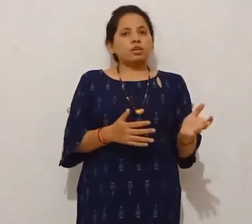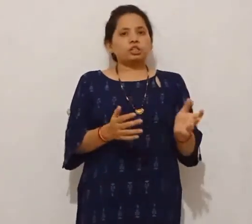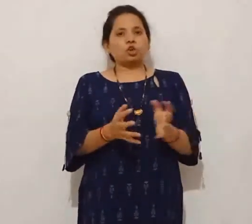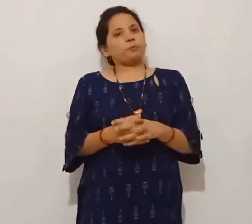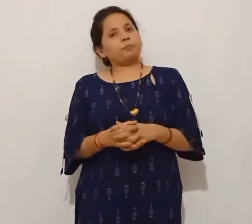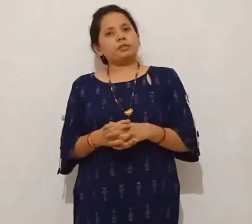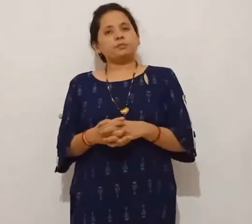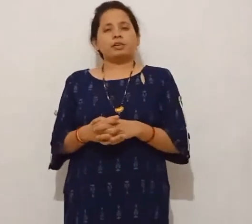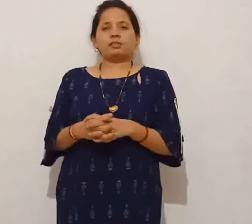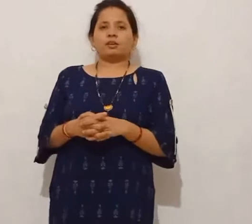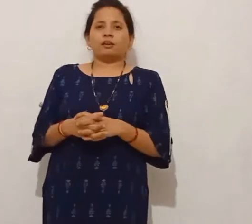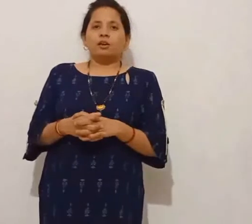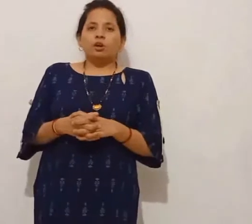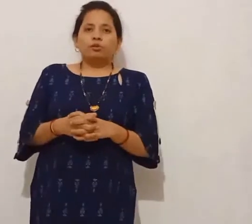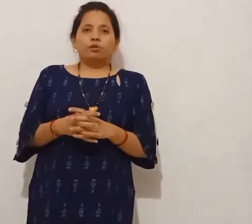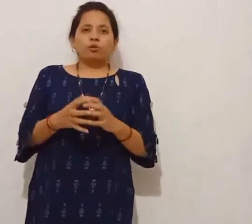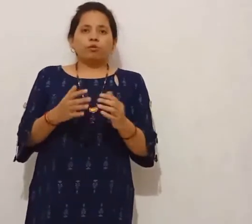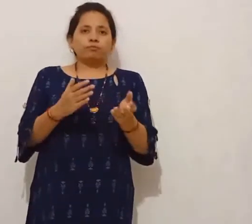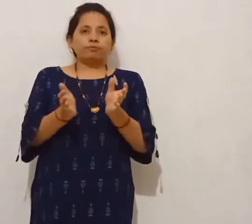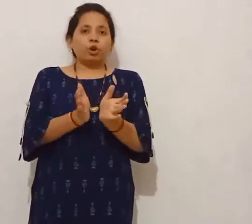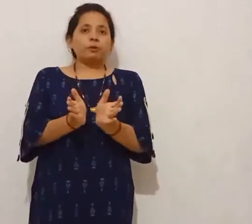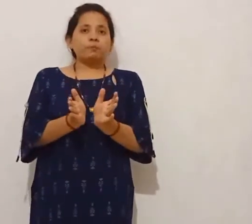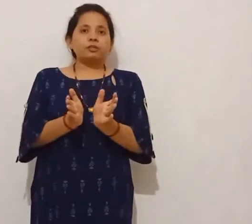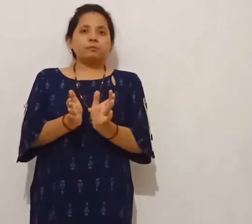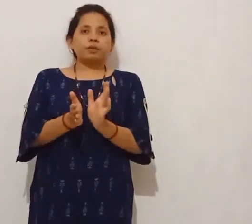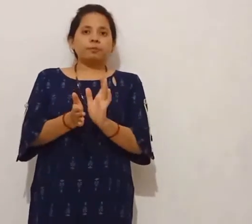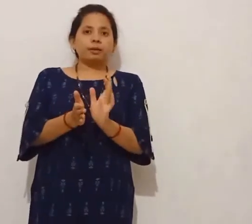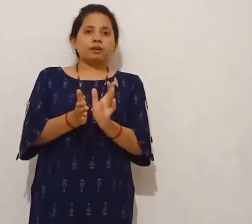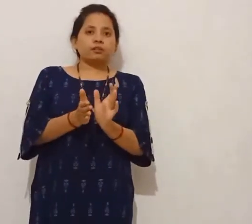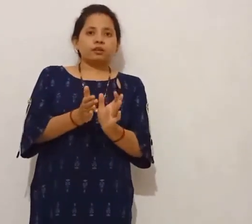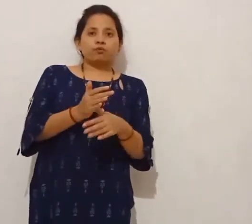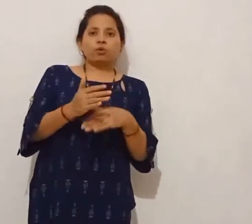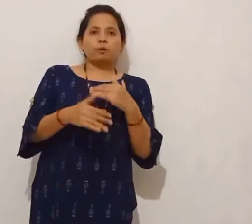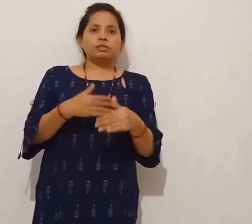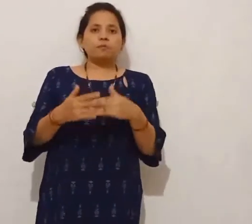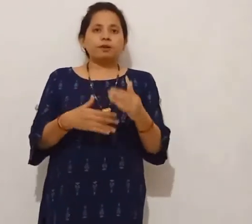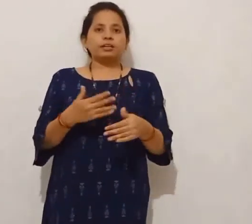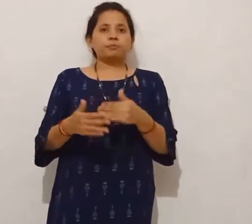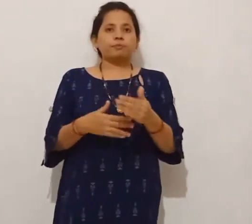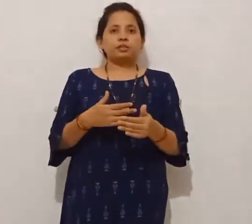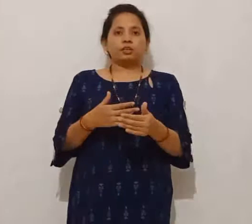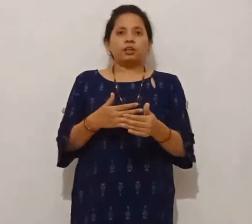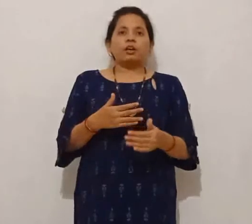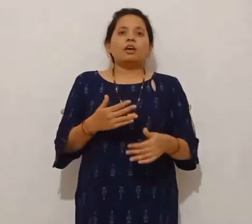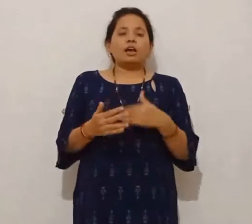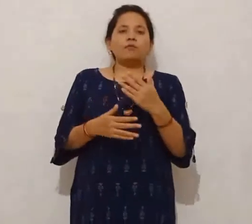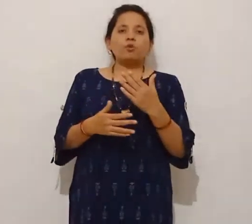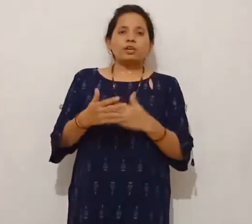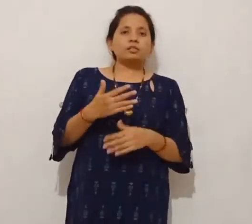सारे shopkeepers बेचते हैं। तो shopkeepers में ये बना रहता है कि वो कम से कम price में बेचे, या वो किस तरह